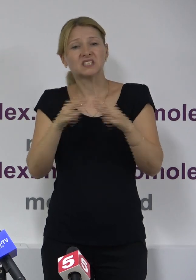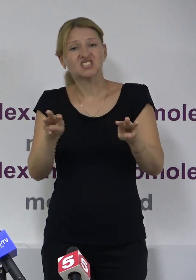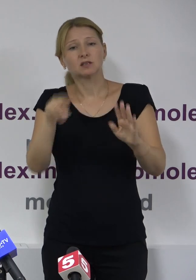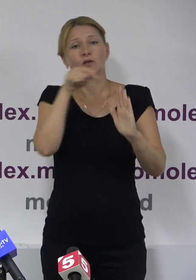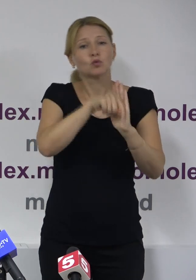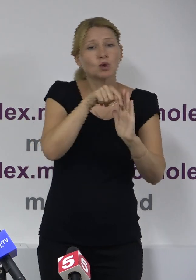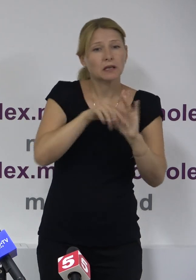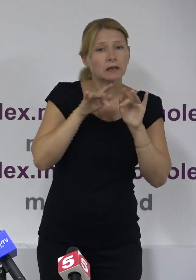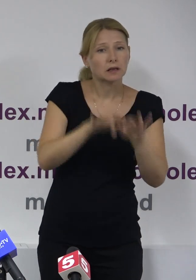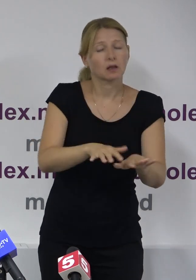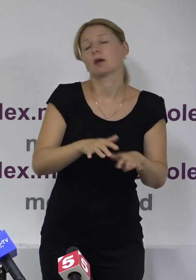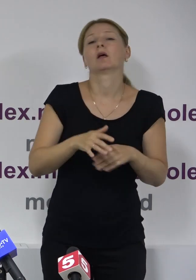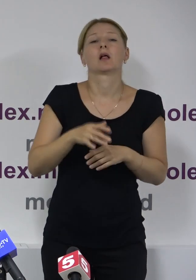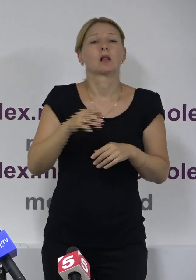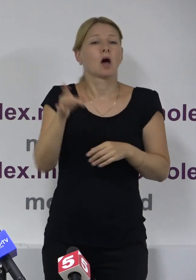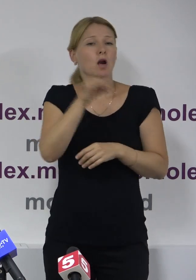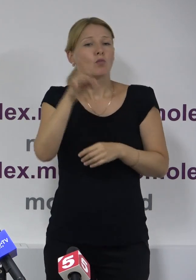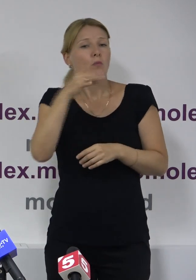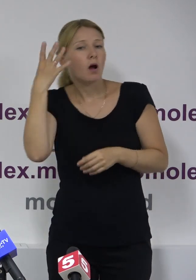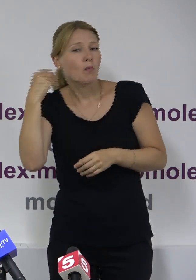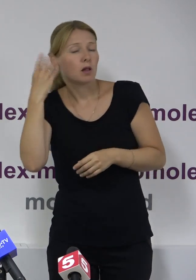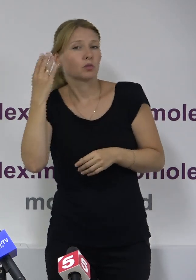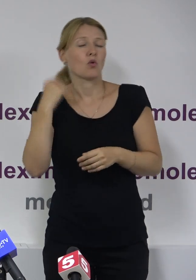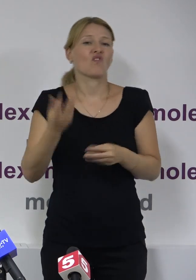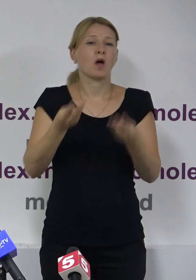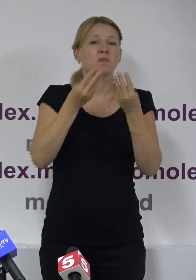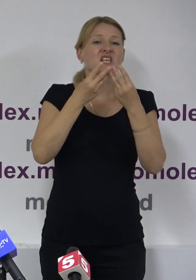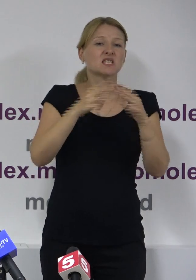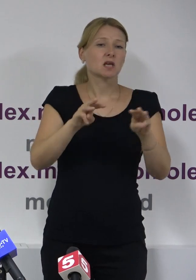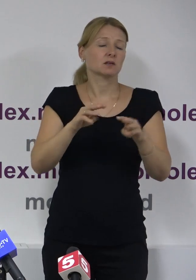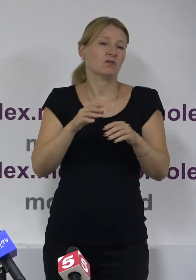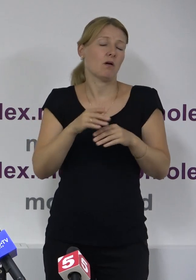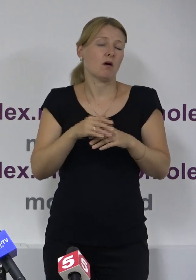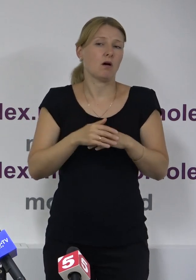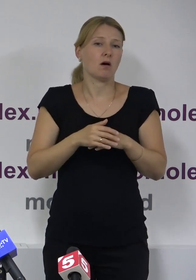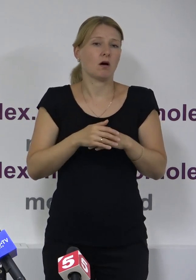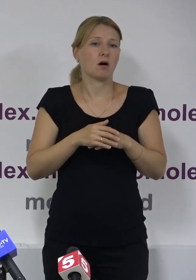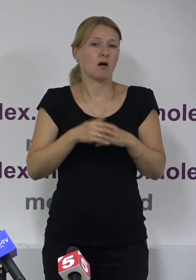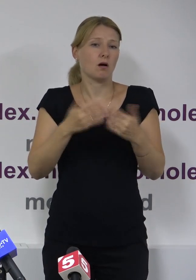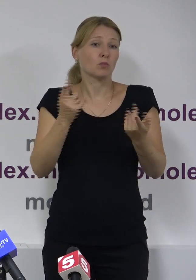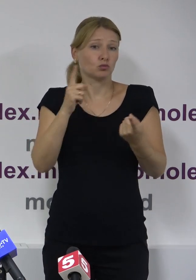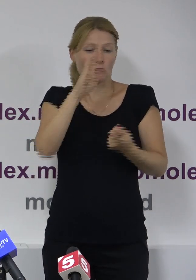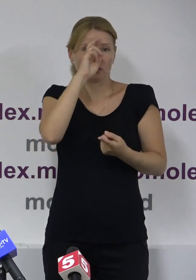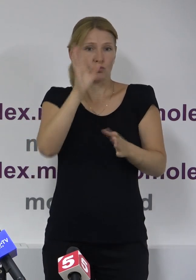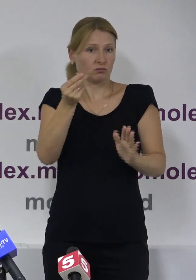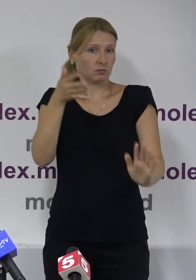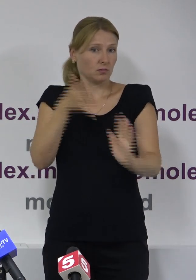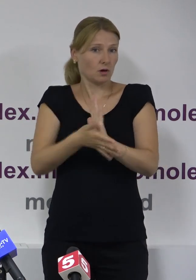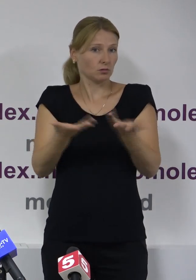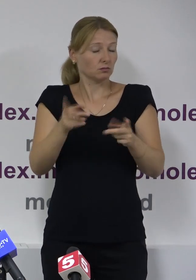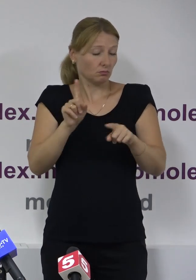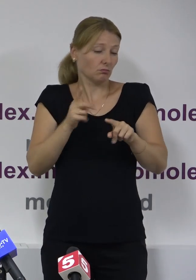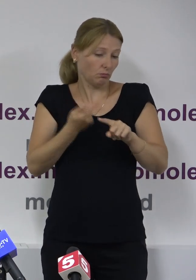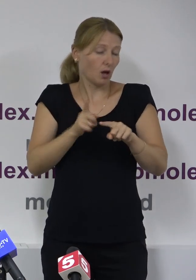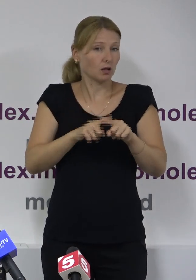Externe, mă refer aici și la Guvernul Republicii Moldova, pentru că până la urmă vorbim despre bani publici care urmează a fi cheltuiți și ar fi